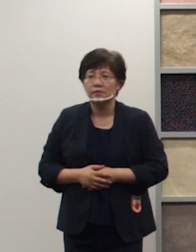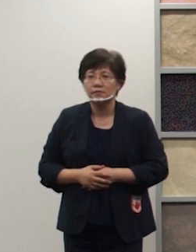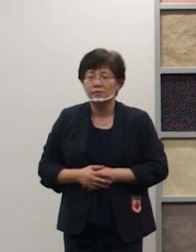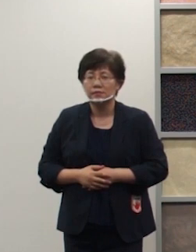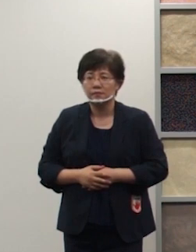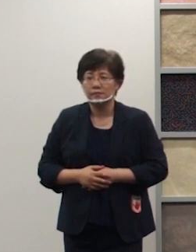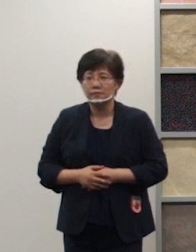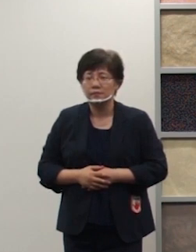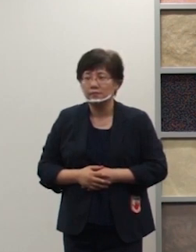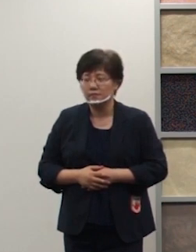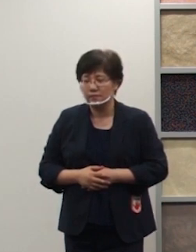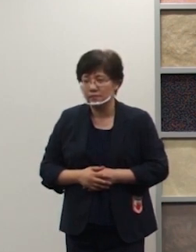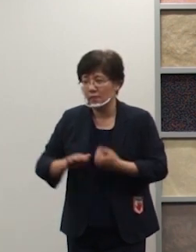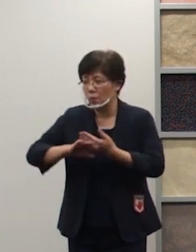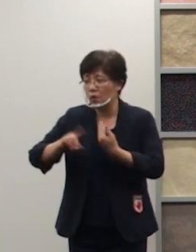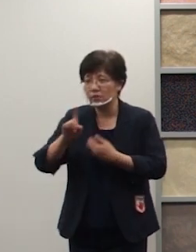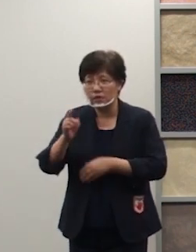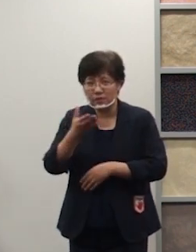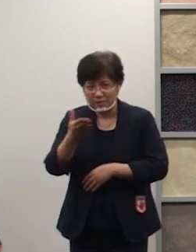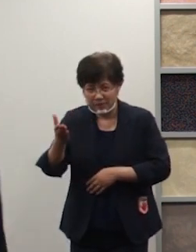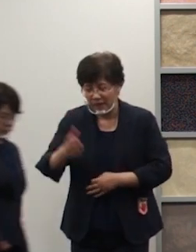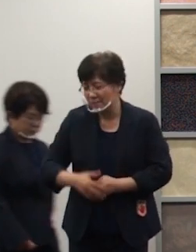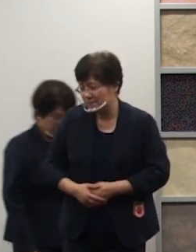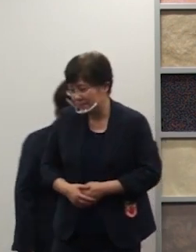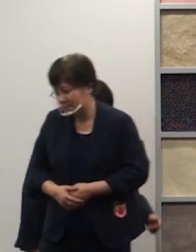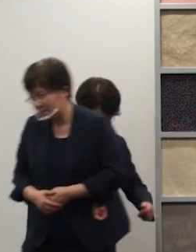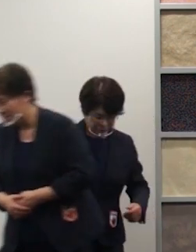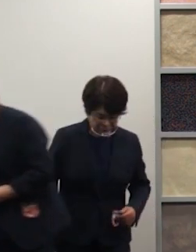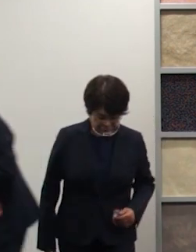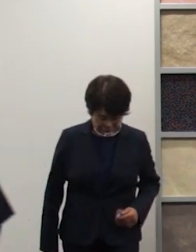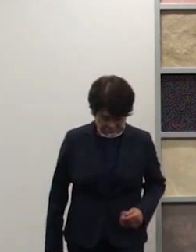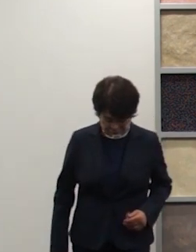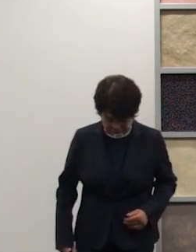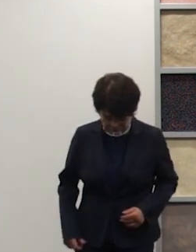がとうございます。 はい、 他にいかがでしょうか。